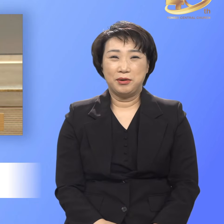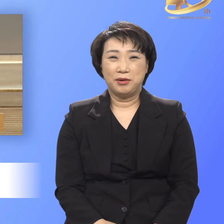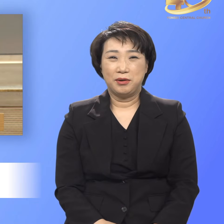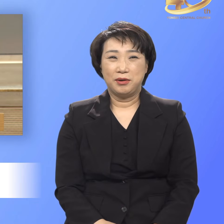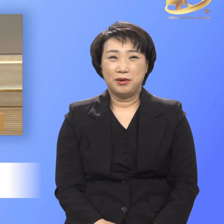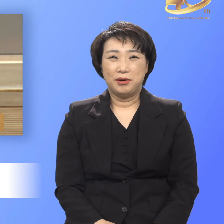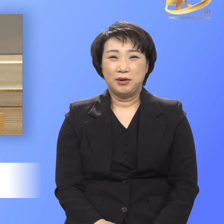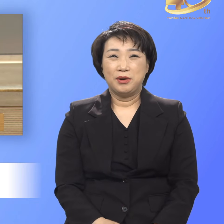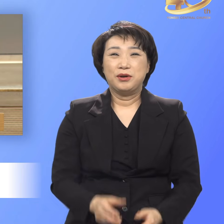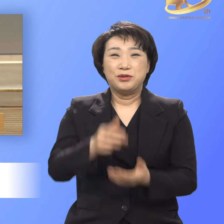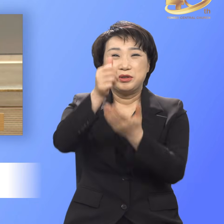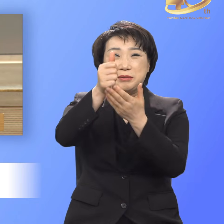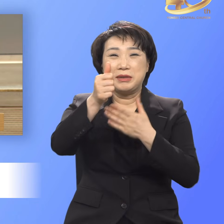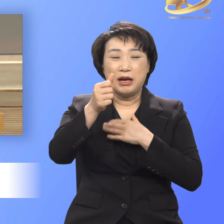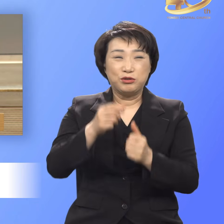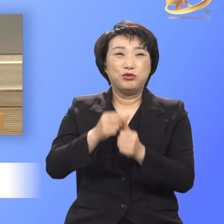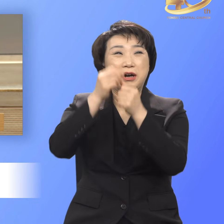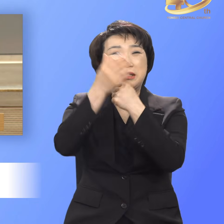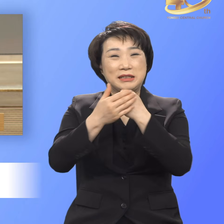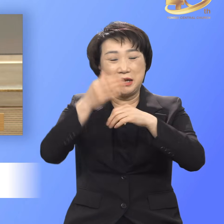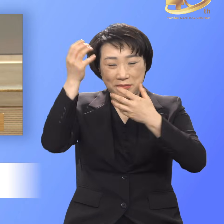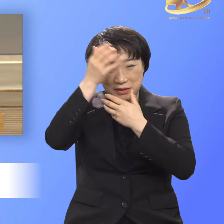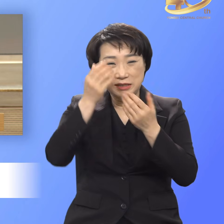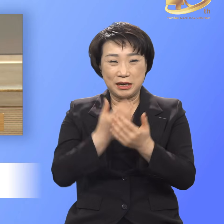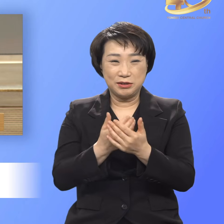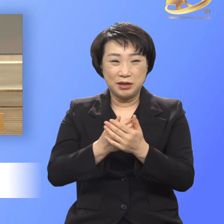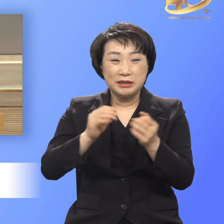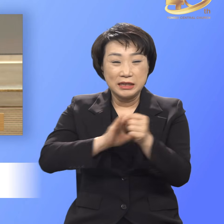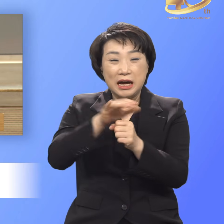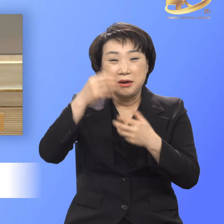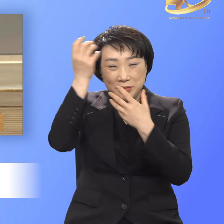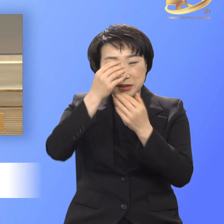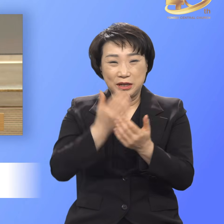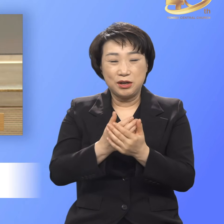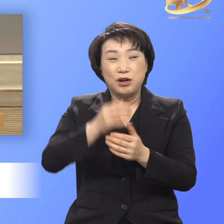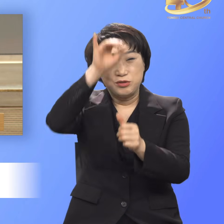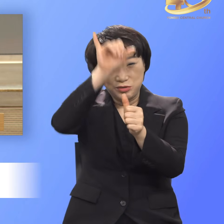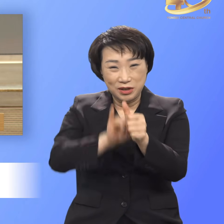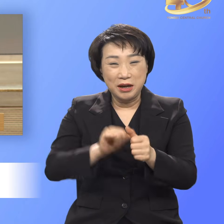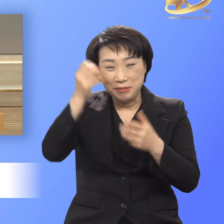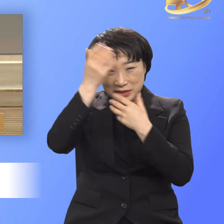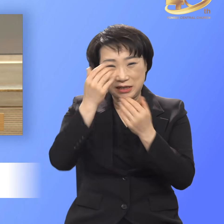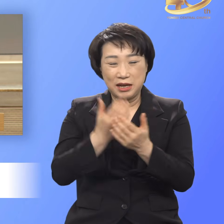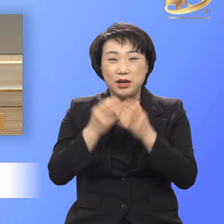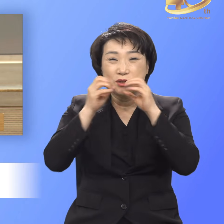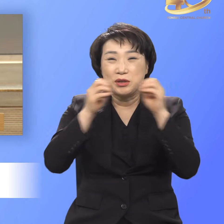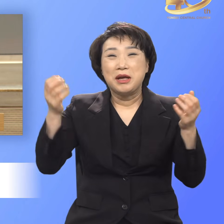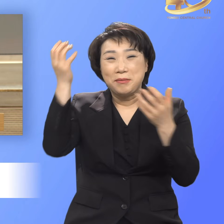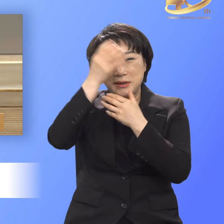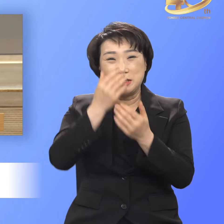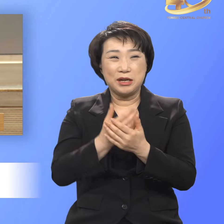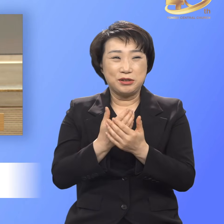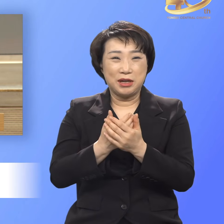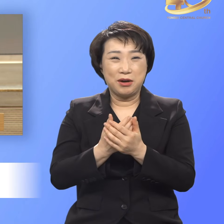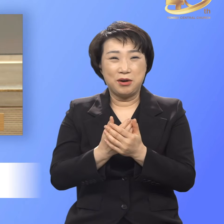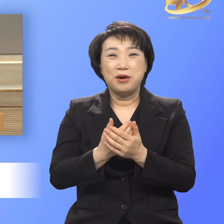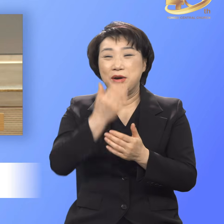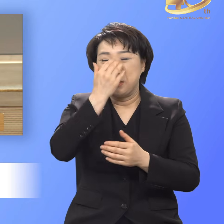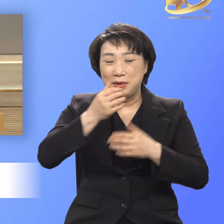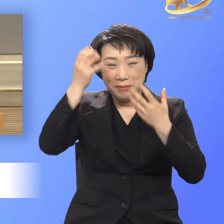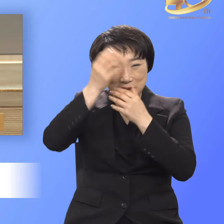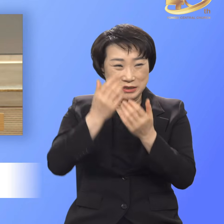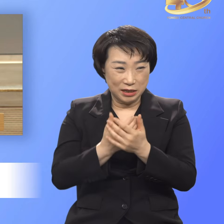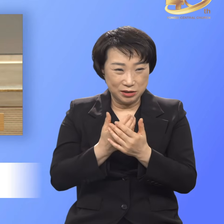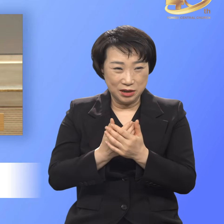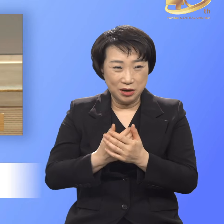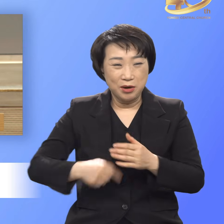그리고 날 구원하신 은혜에 미치고 사랑에 미치고 충성에 미치고 전도에 미치고 겸손에